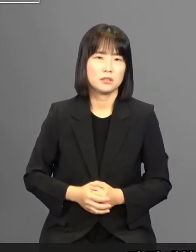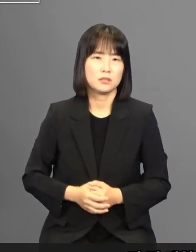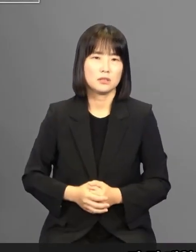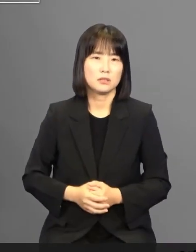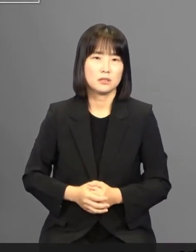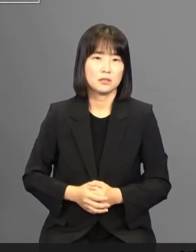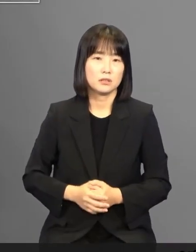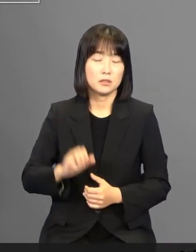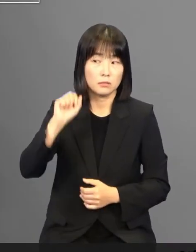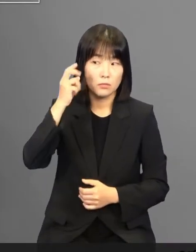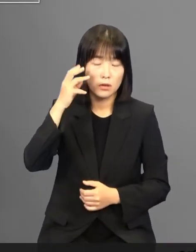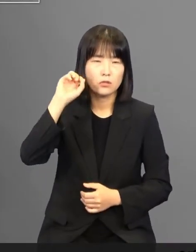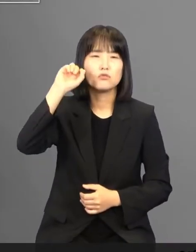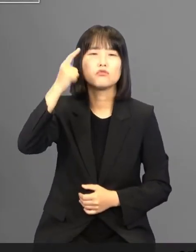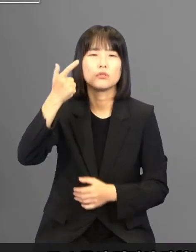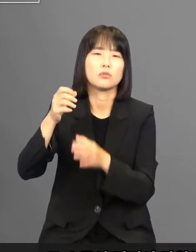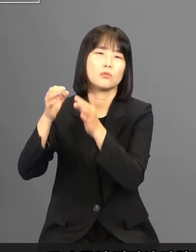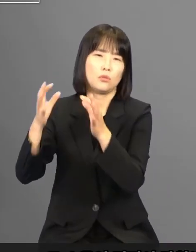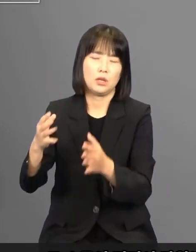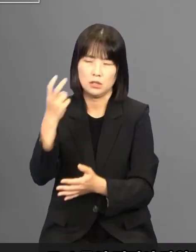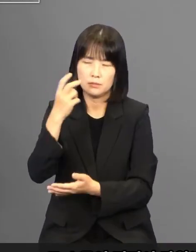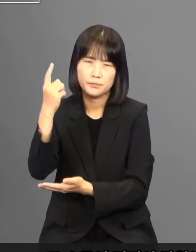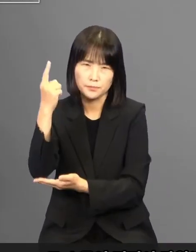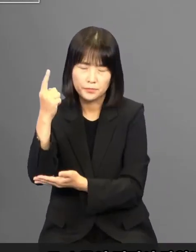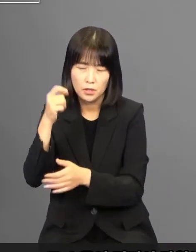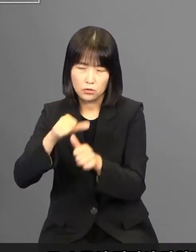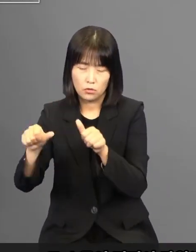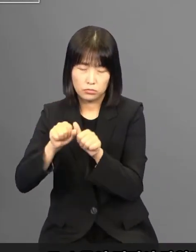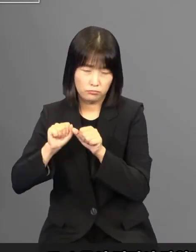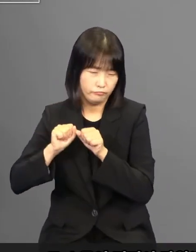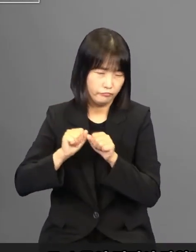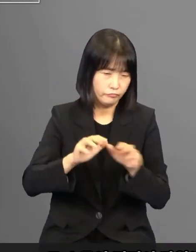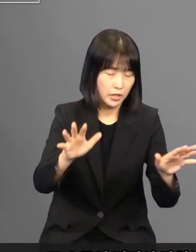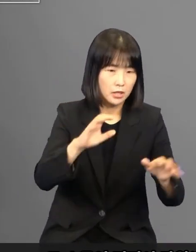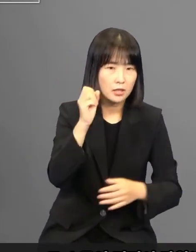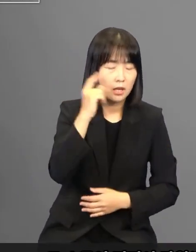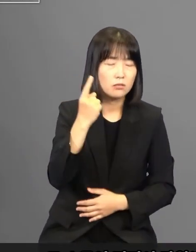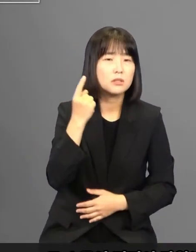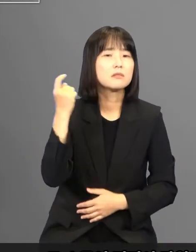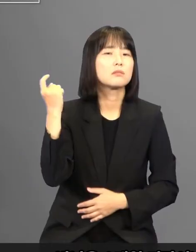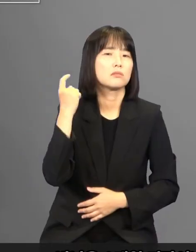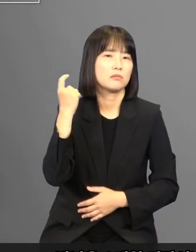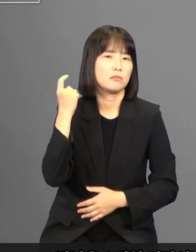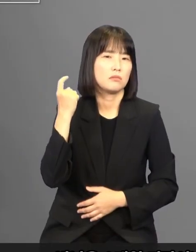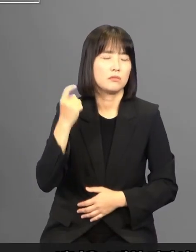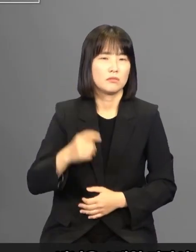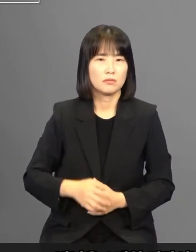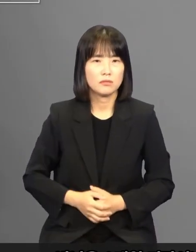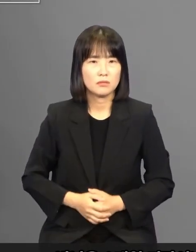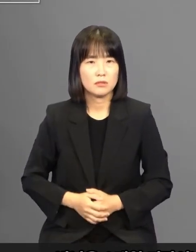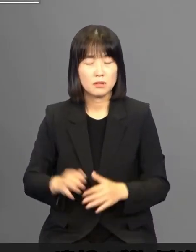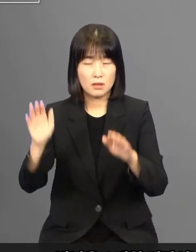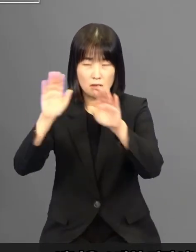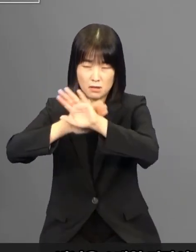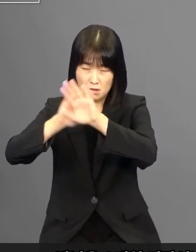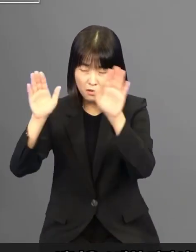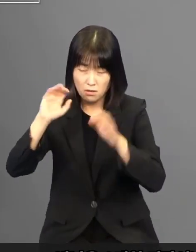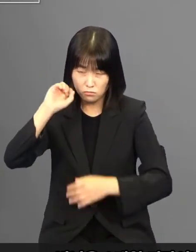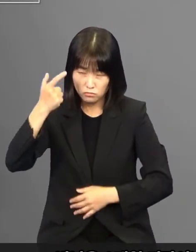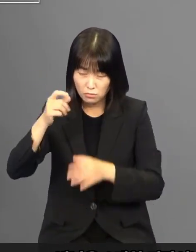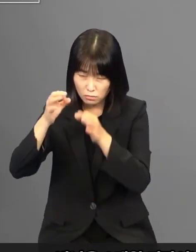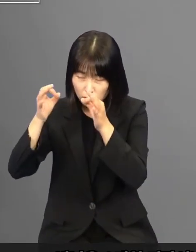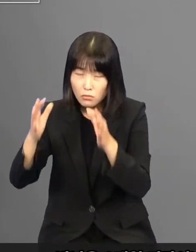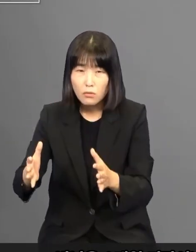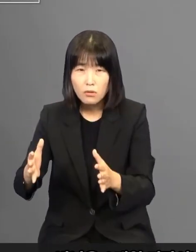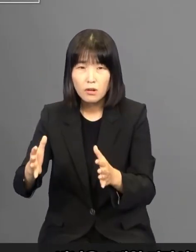했다고요? 6개월을 했어요. 그 소문이 퍼져서 다윗에게로 그 리스바가 그렇게 하더라, 밤낮을 6개월